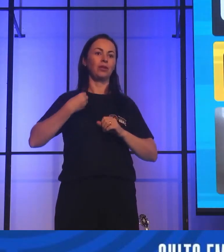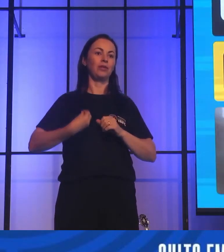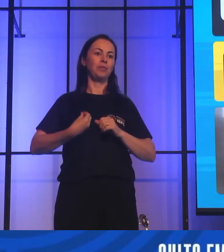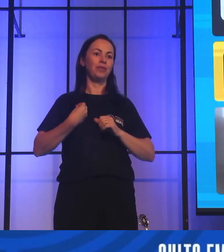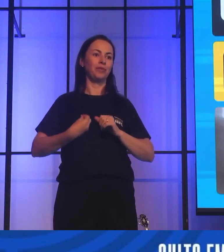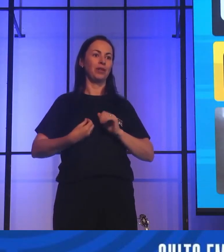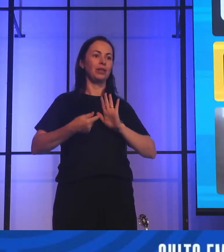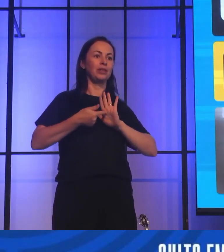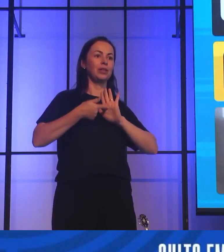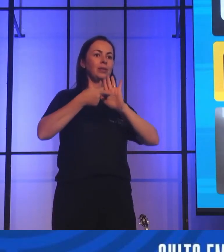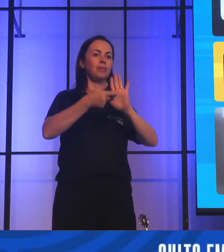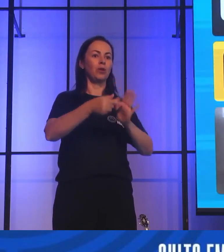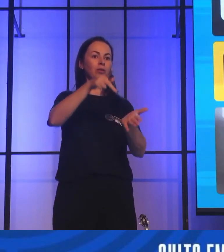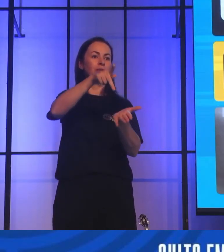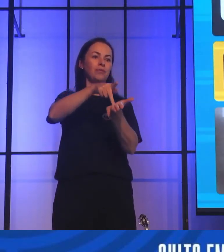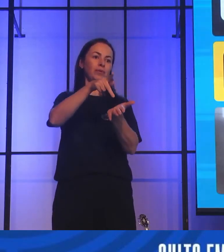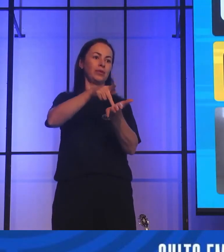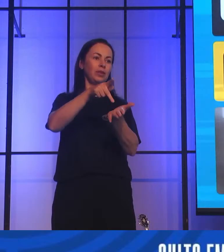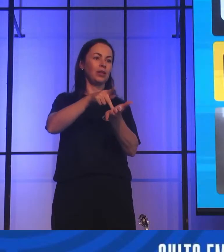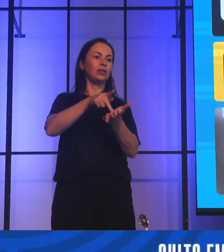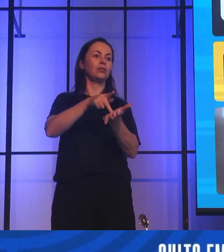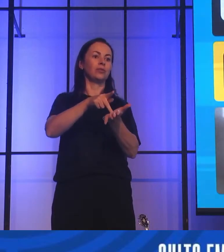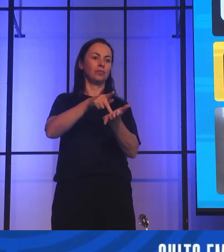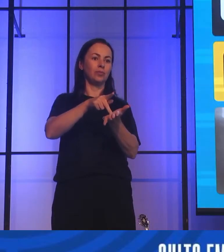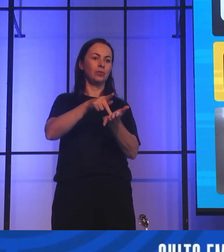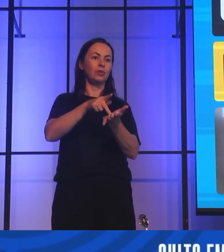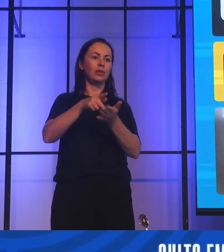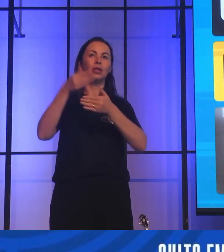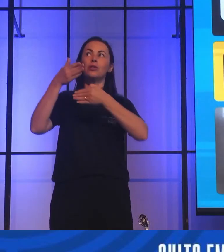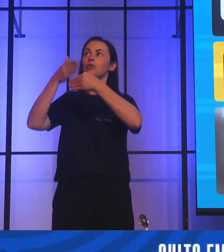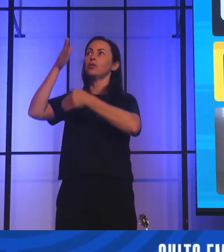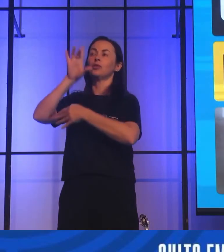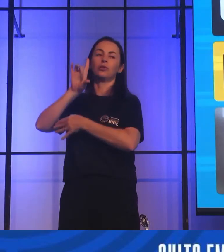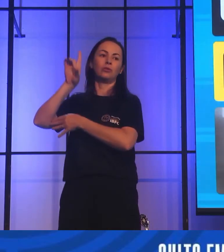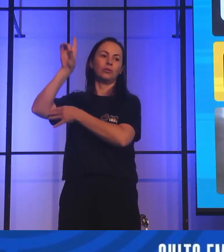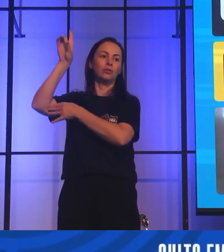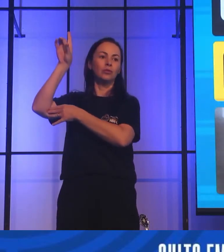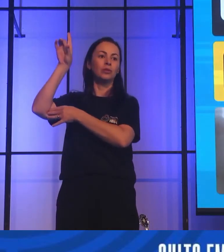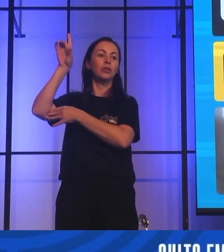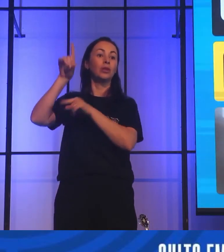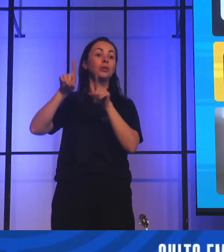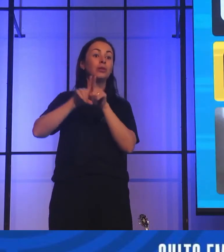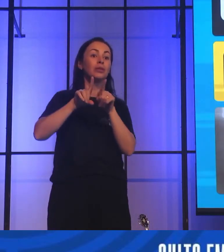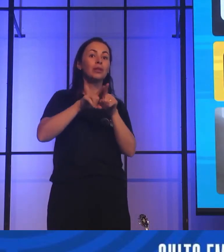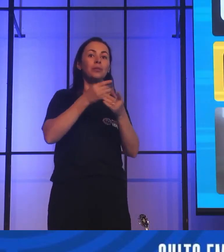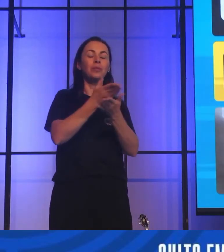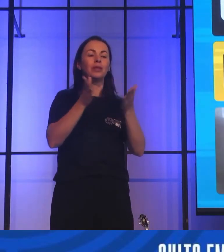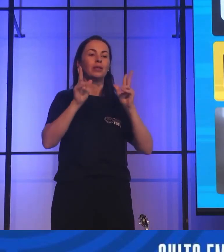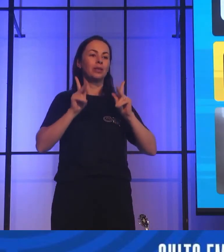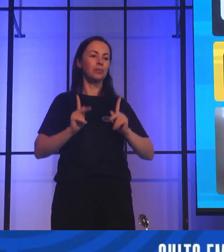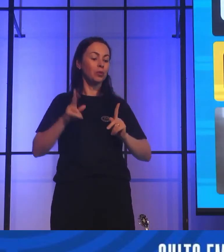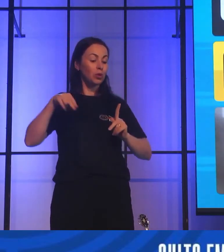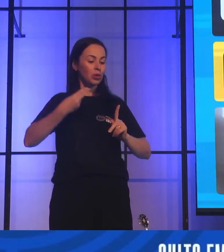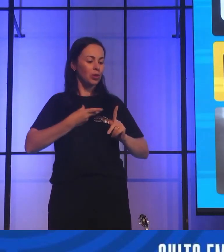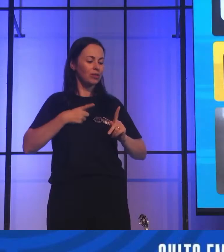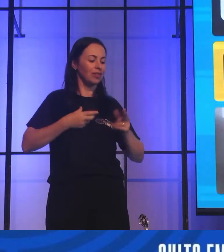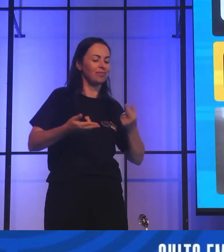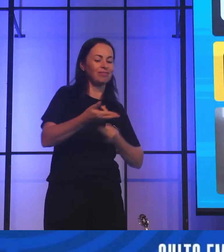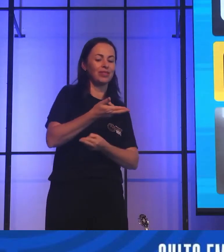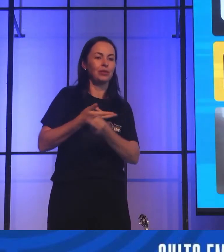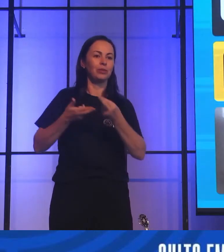transparente, honesta e verdadeira diante de Deus e das pessoas com quem amamos e